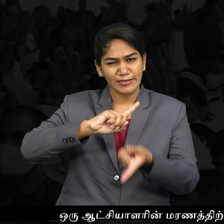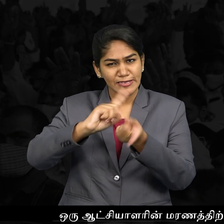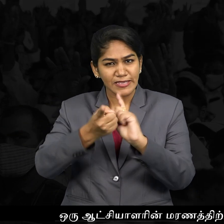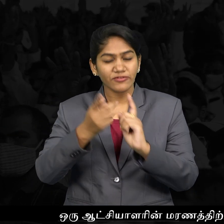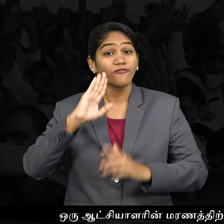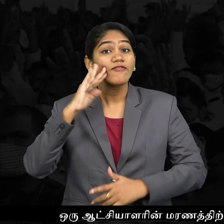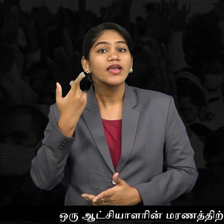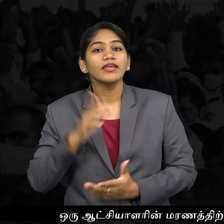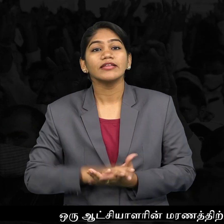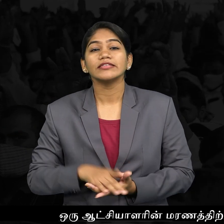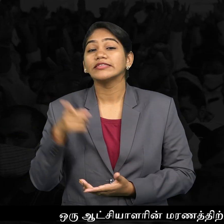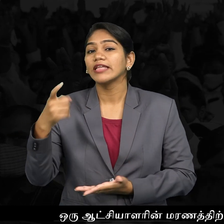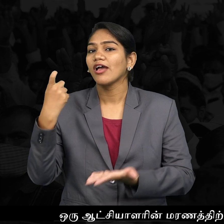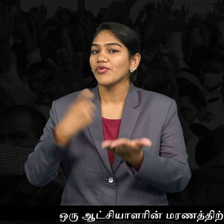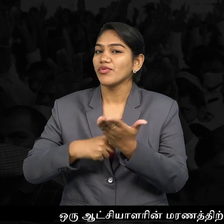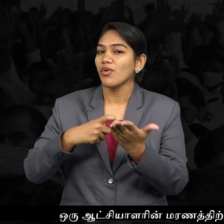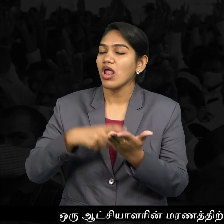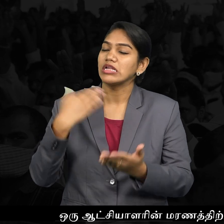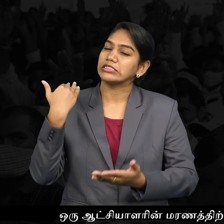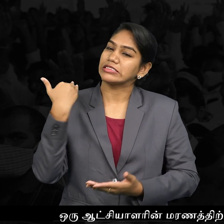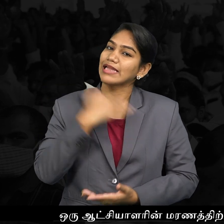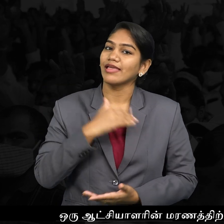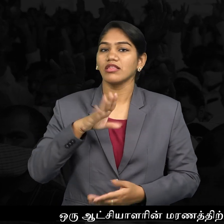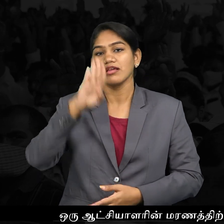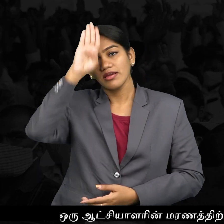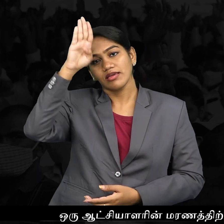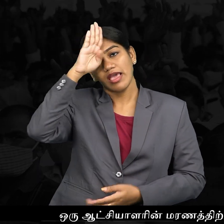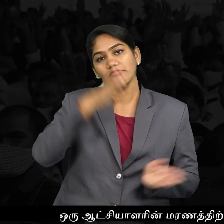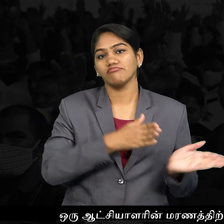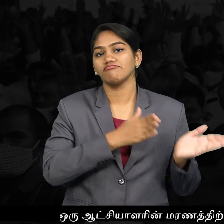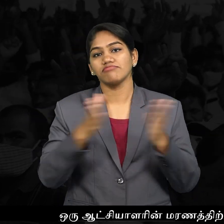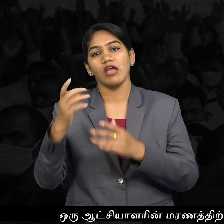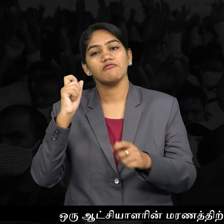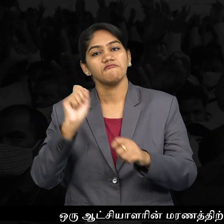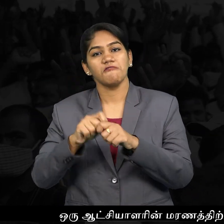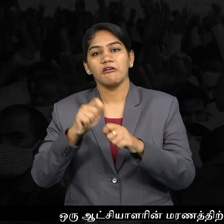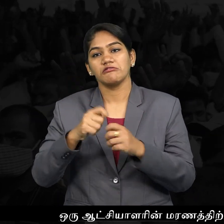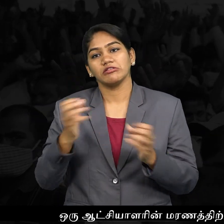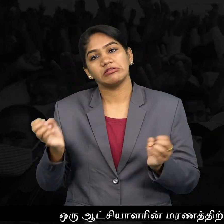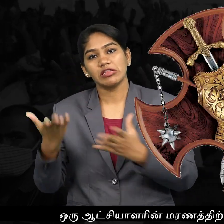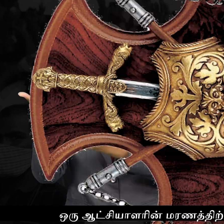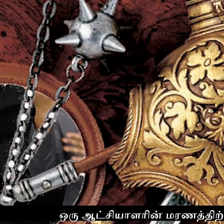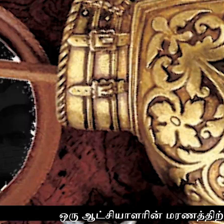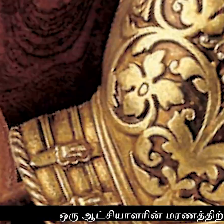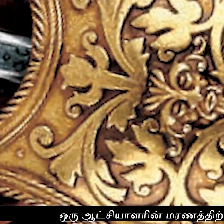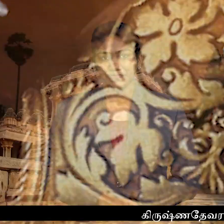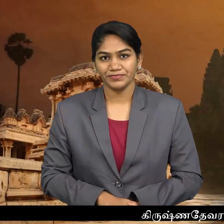ஒரு ஆட்சியாளரின் மரணத்திற்கு பிறகு அரசர்களாக ஆனார்கள்.